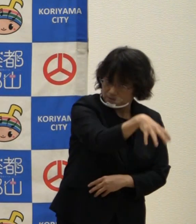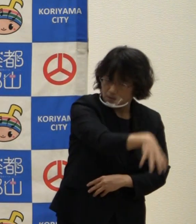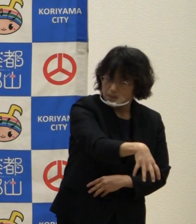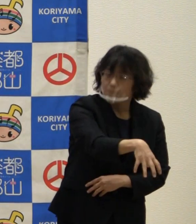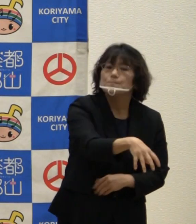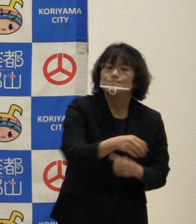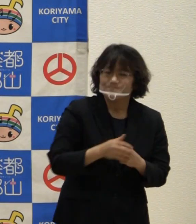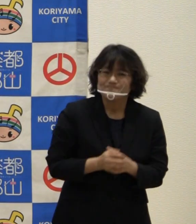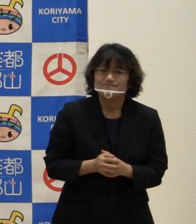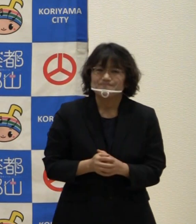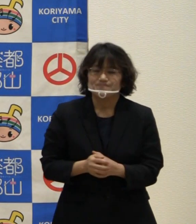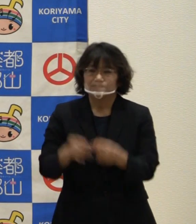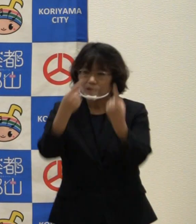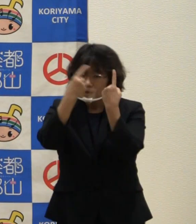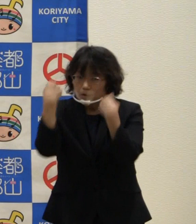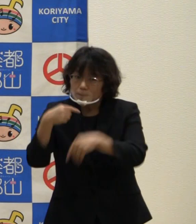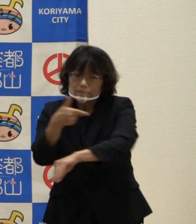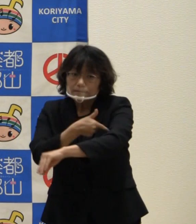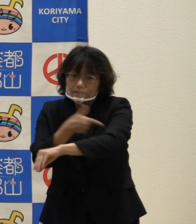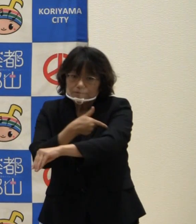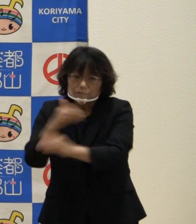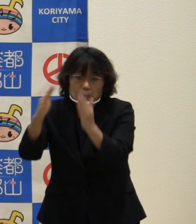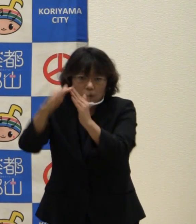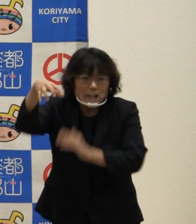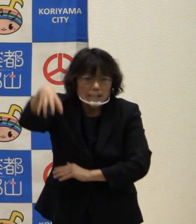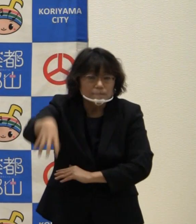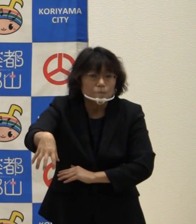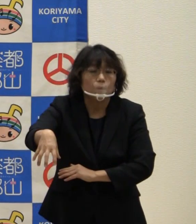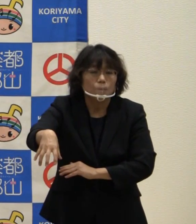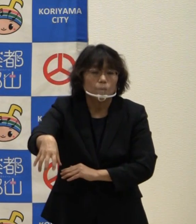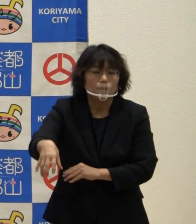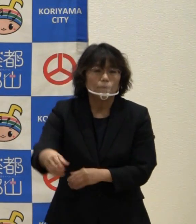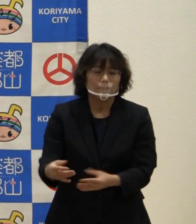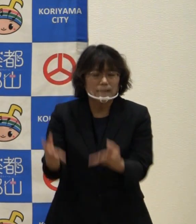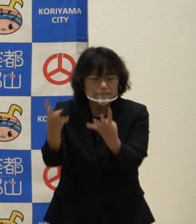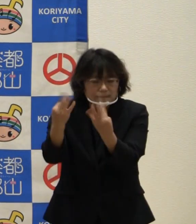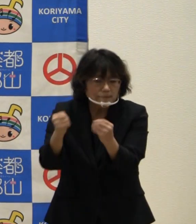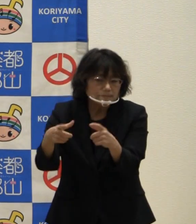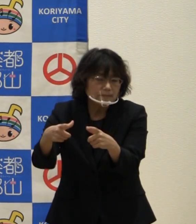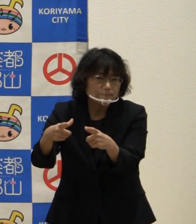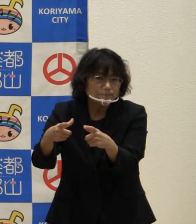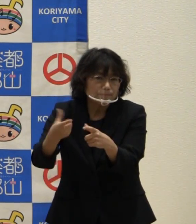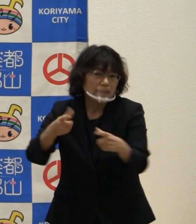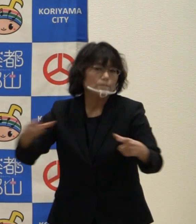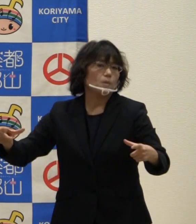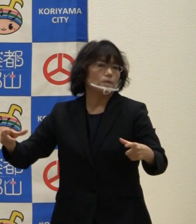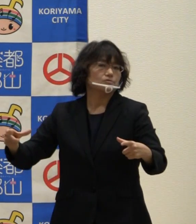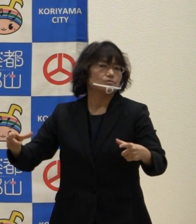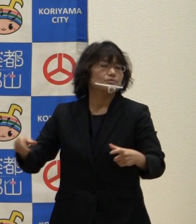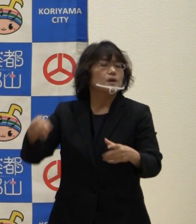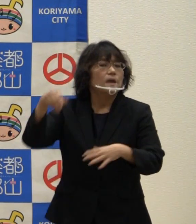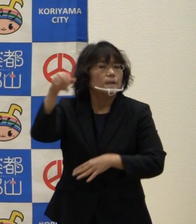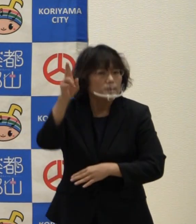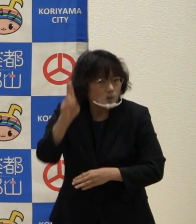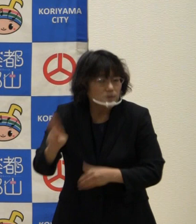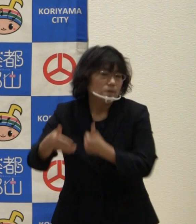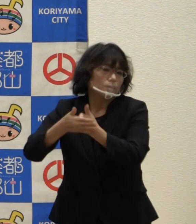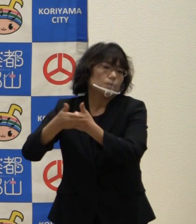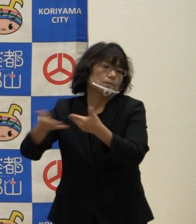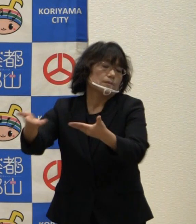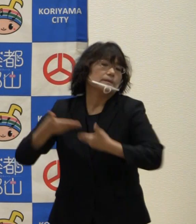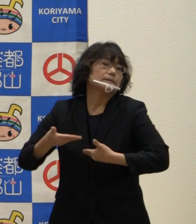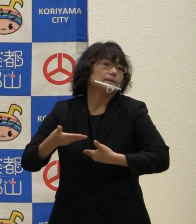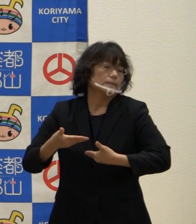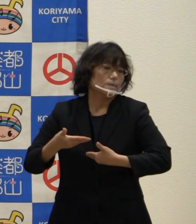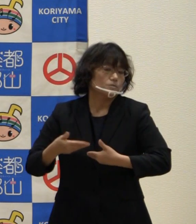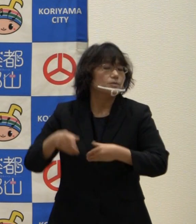個別接種の方もですね、1箇所でも多くの市 診療所あるいは病院さんにご協力いただくような形